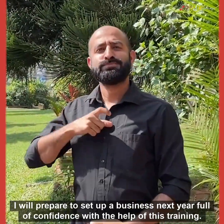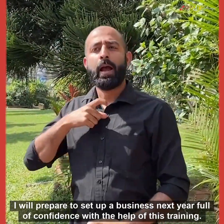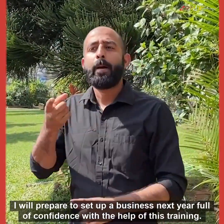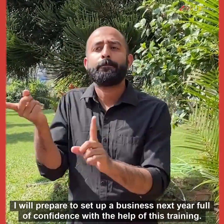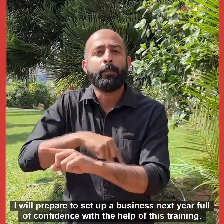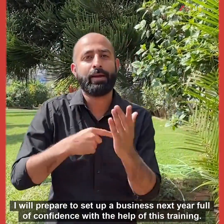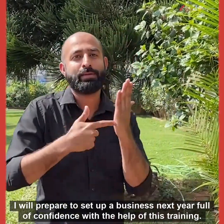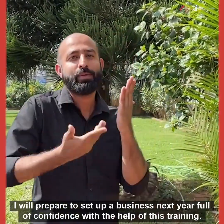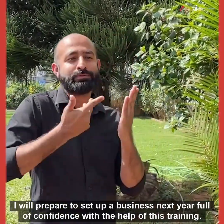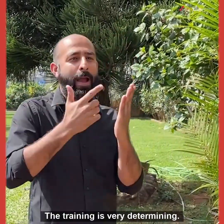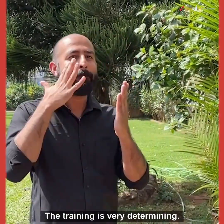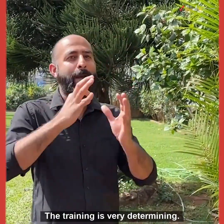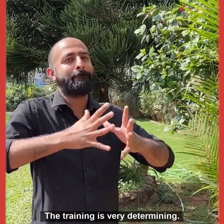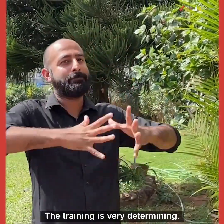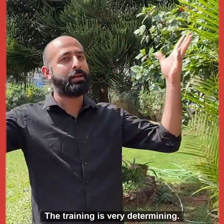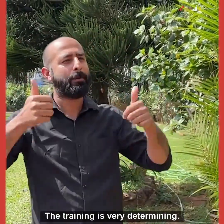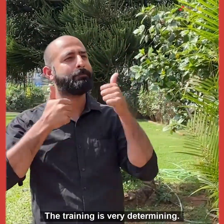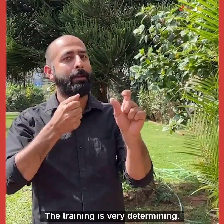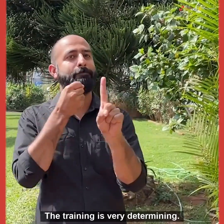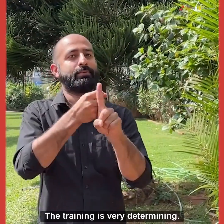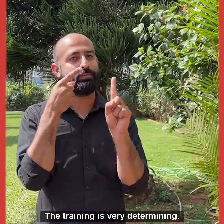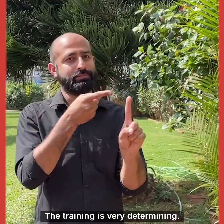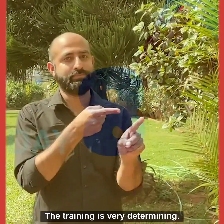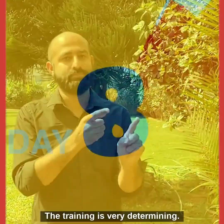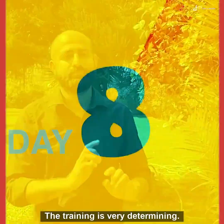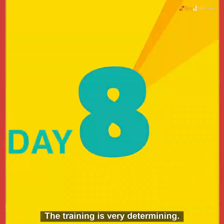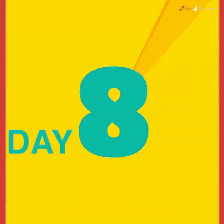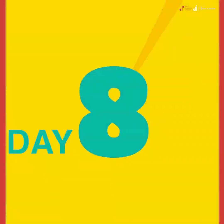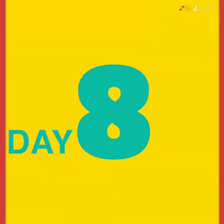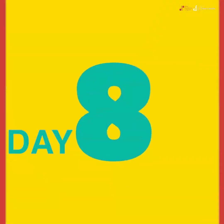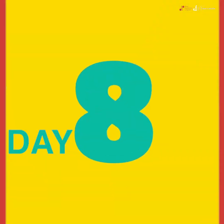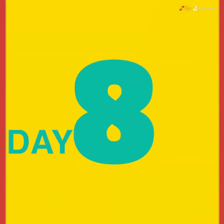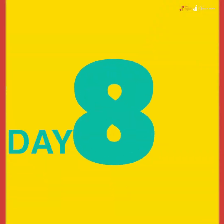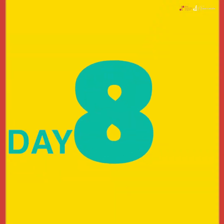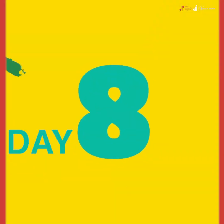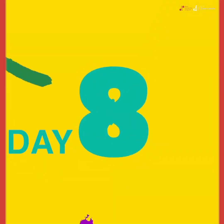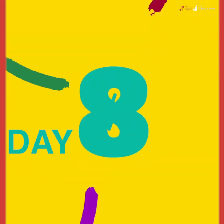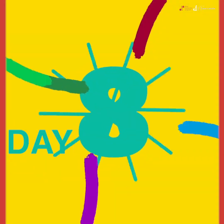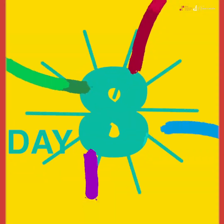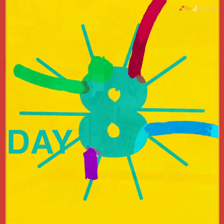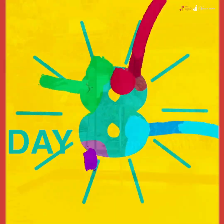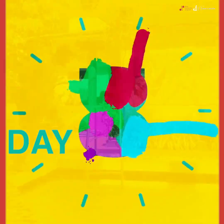जाके कैसे अपना व्यापार को स्थापित कर सकता हूँ, ये बहुत ही ज़्यादा ज़रूरी था मेरे लिए। 8वां दिन